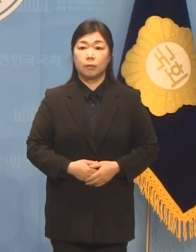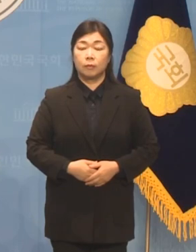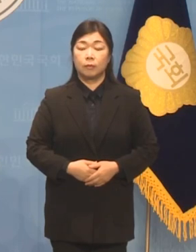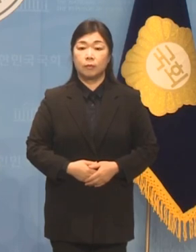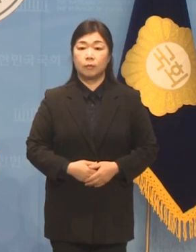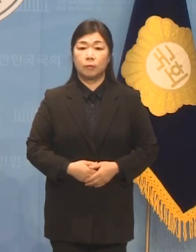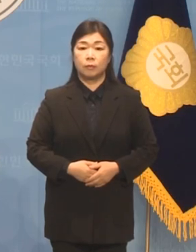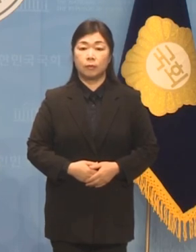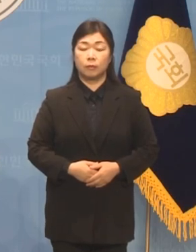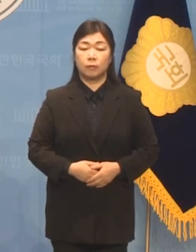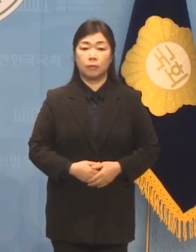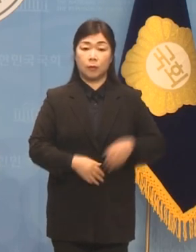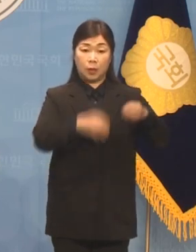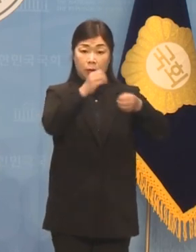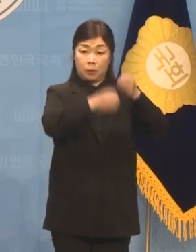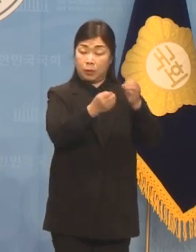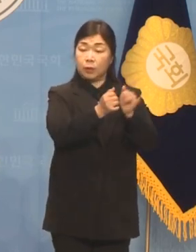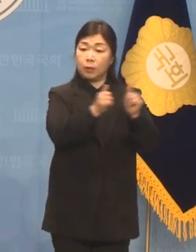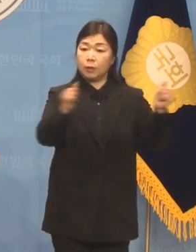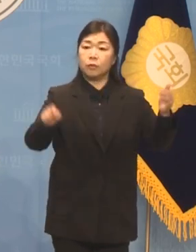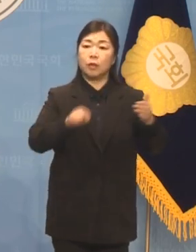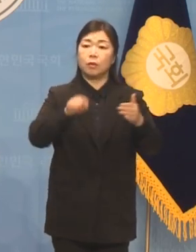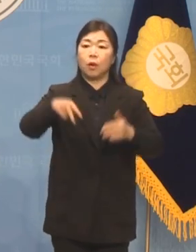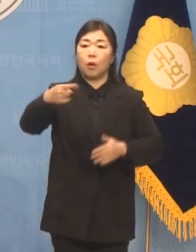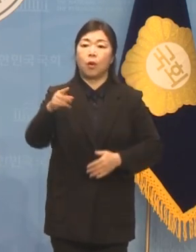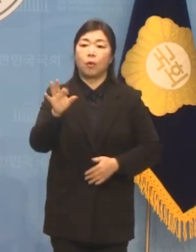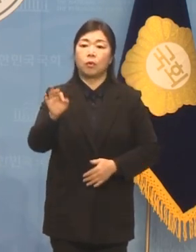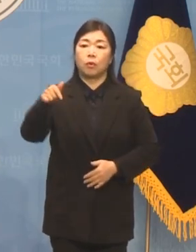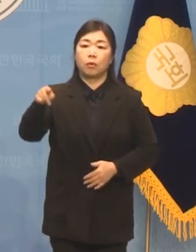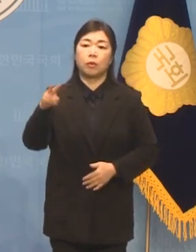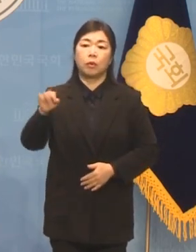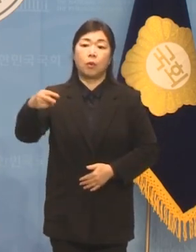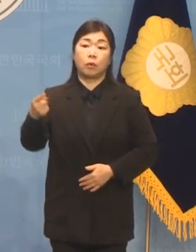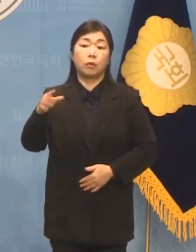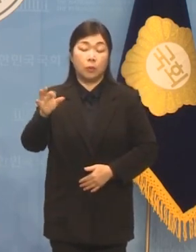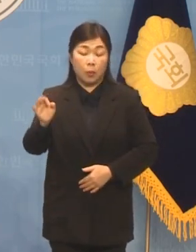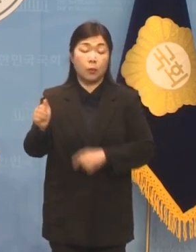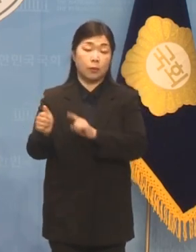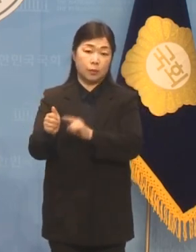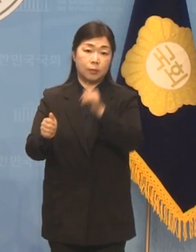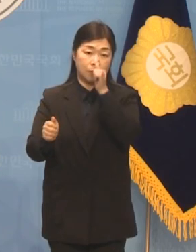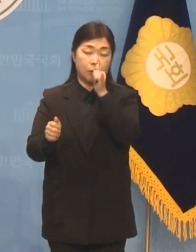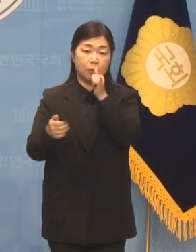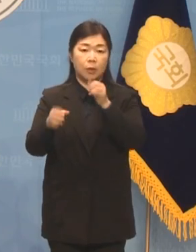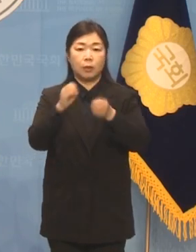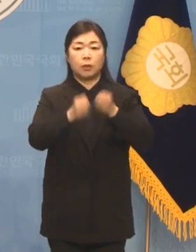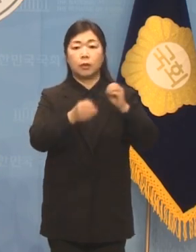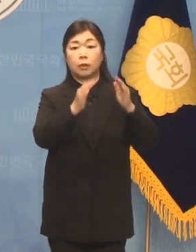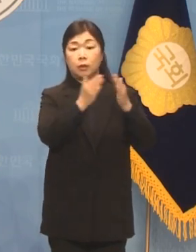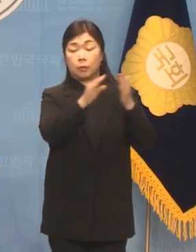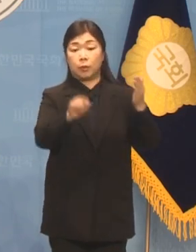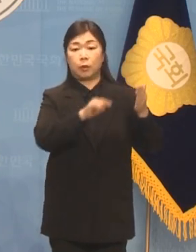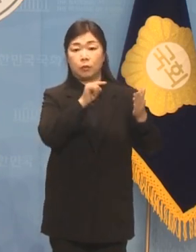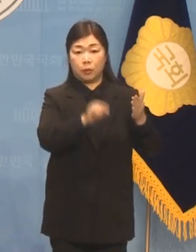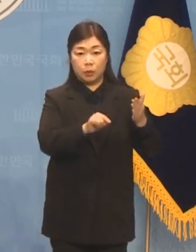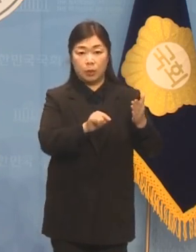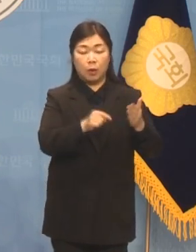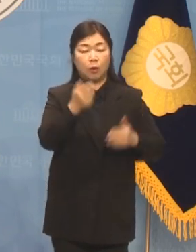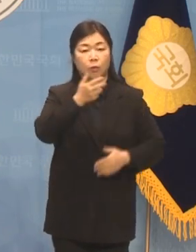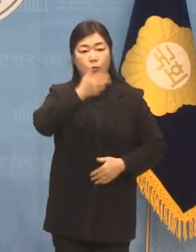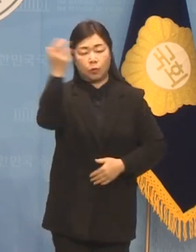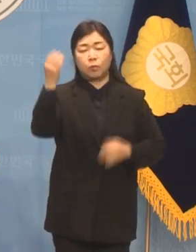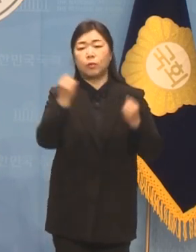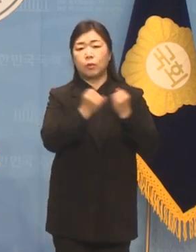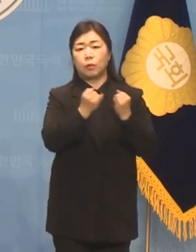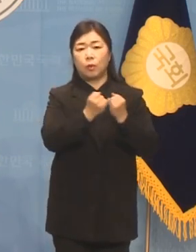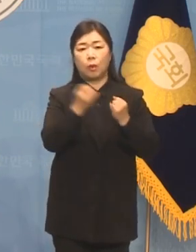시인 중에 송경동 시인이라고 있습니다. 그 시집 제목 중에 하나가 꿈꾸는 소리하고 자빠졌네라고